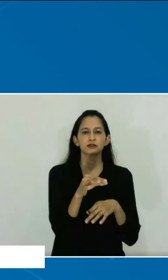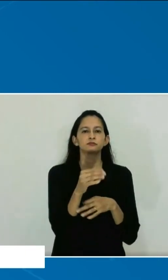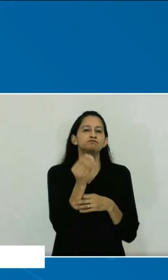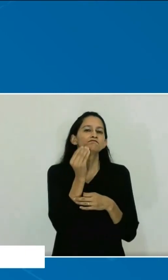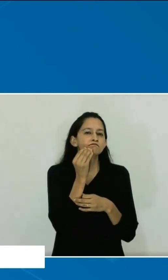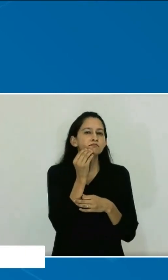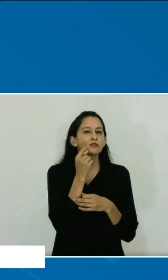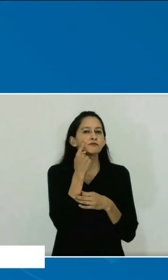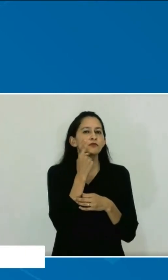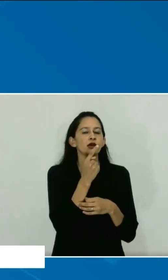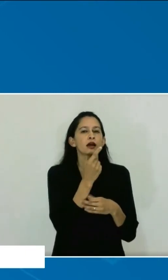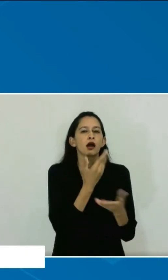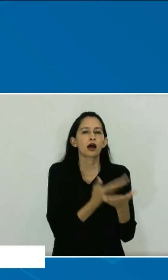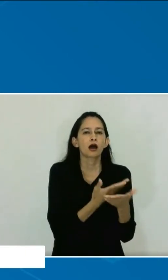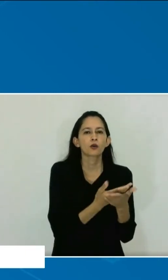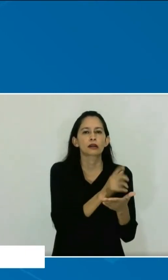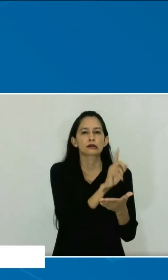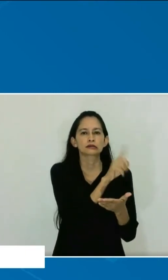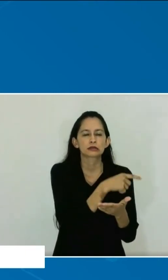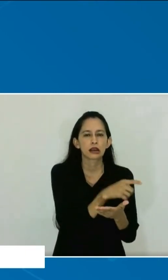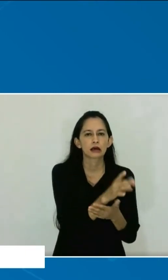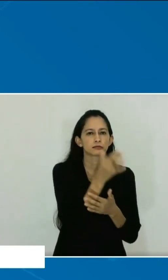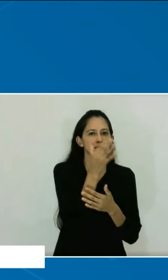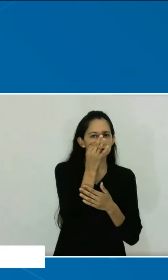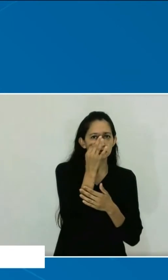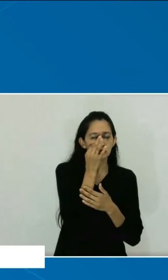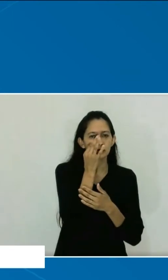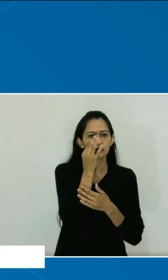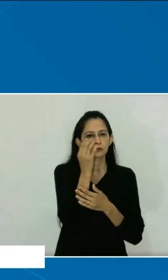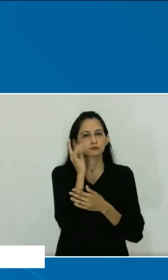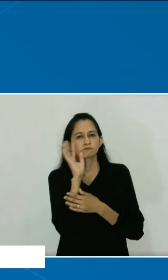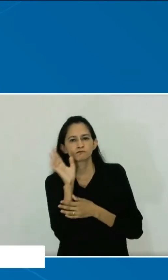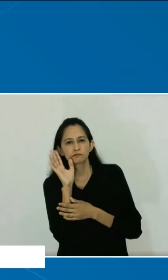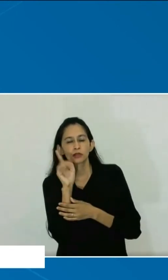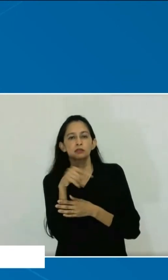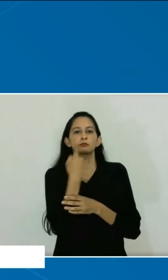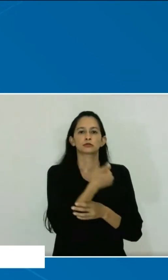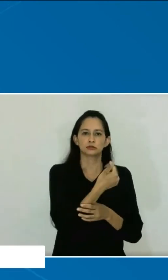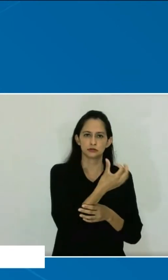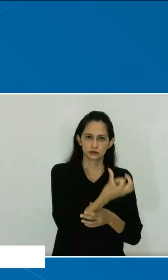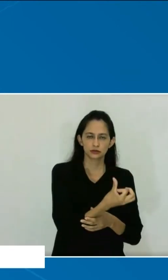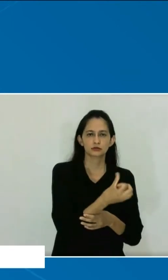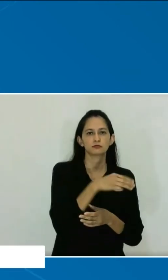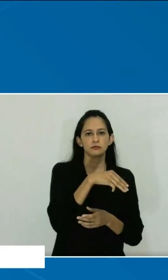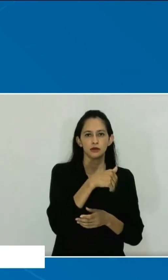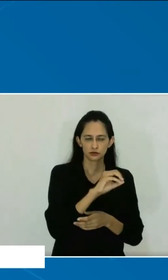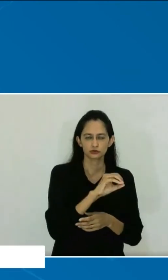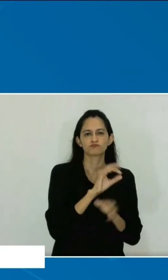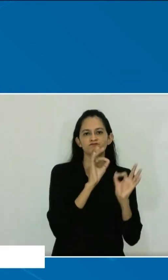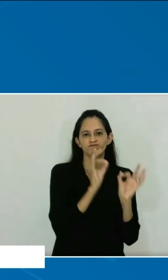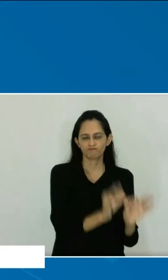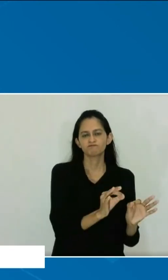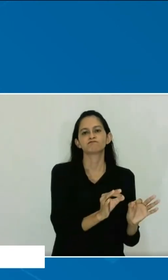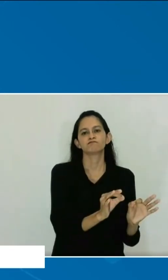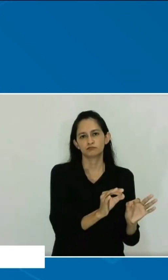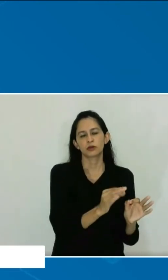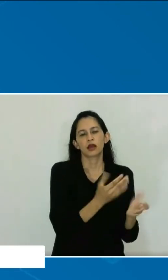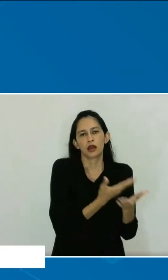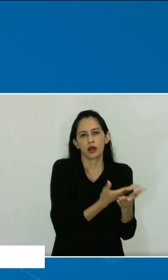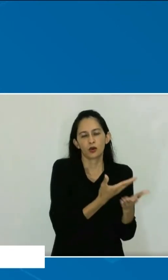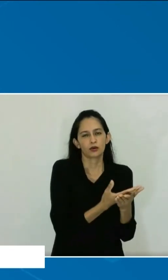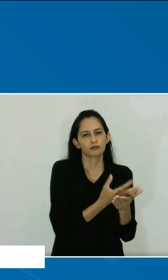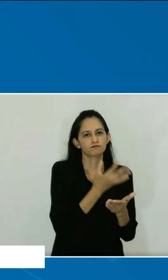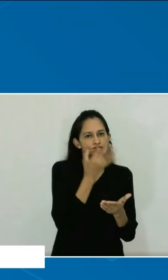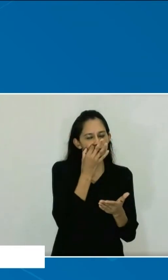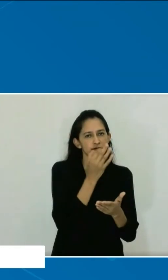das atividades presenciais, o que acabou se confirmando em 16 de março. infelizmente, tivemos que adotar uma medida